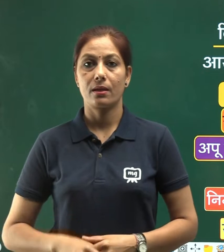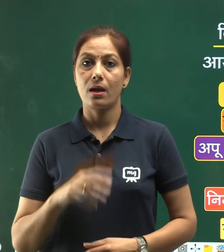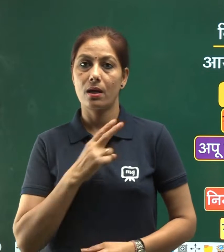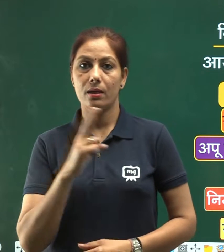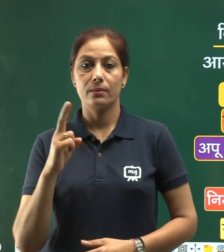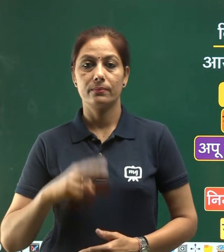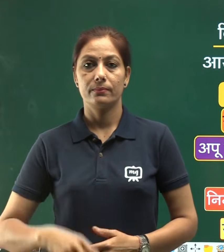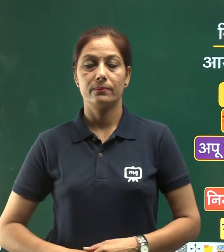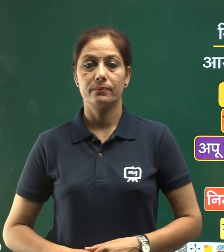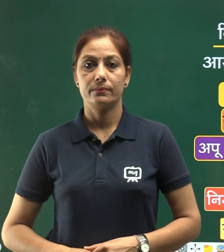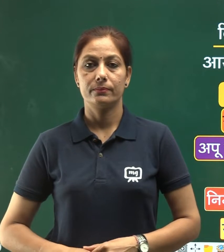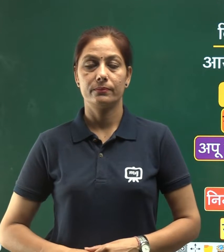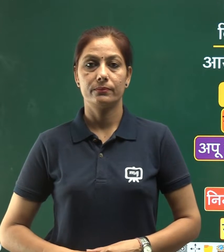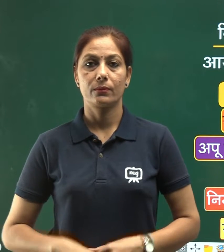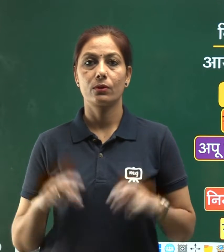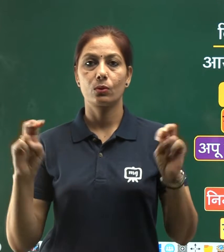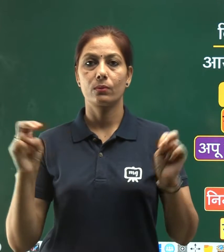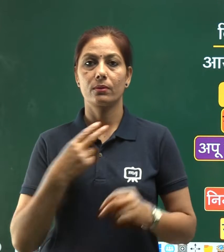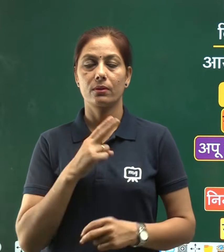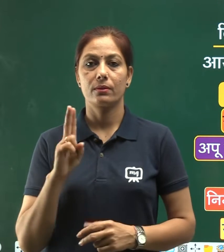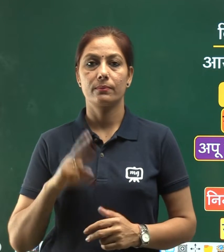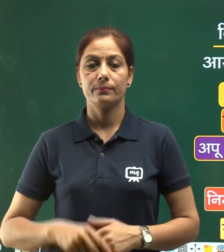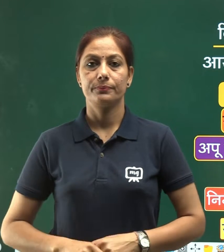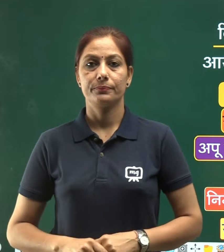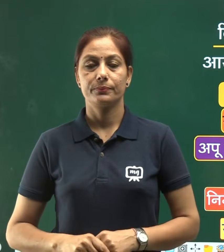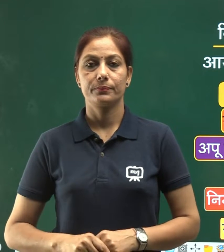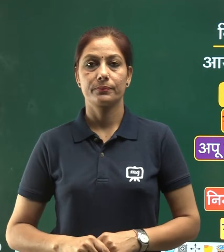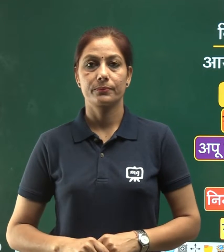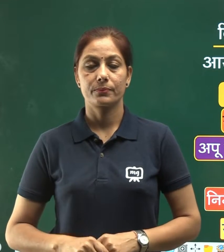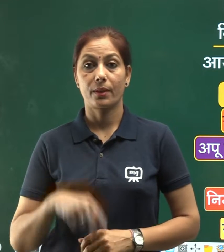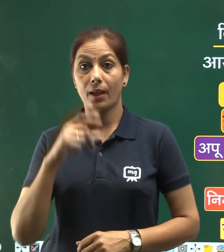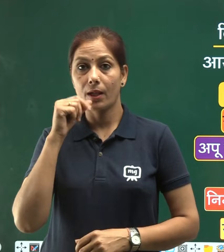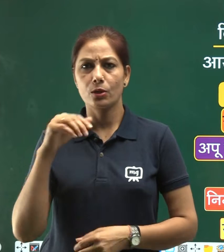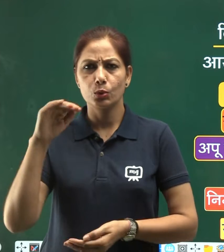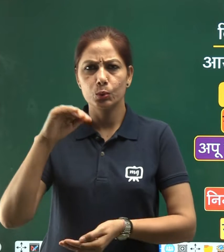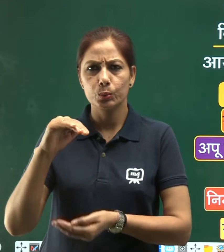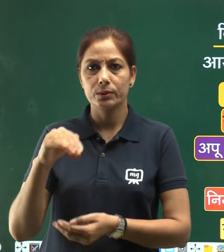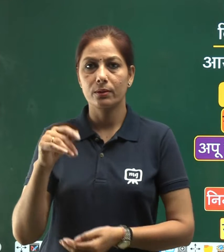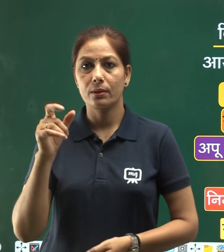राय। अध्याय का नाम अपू के साथ